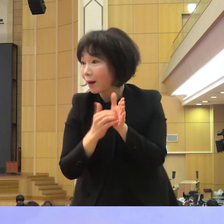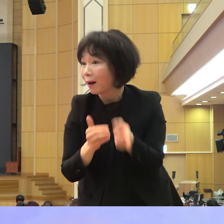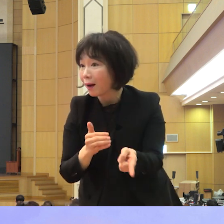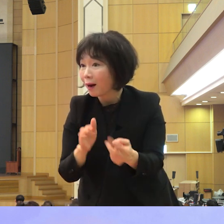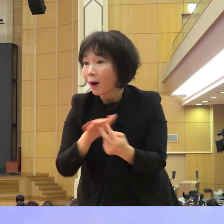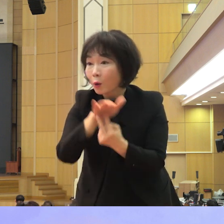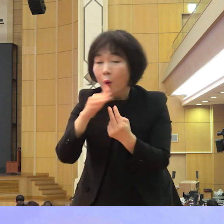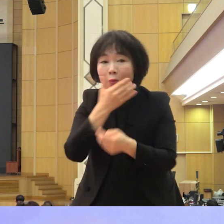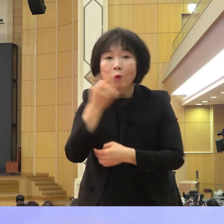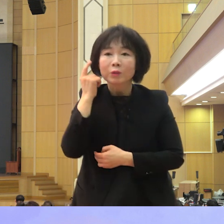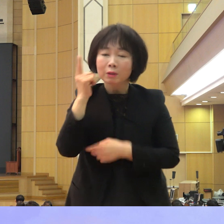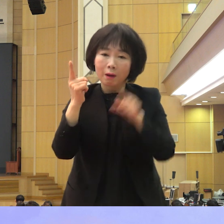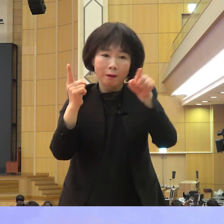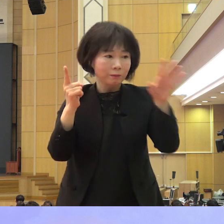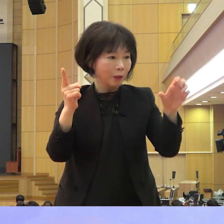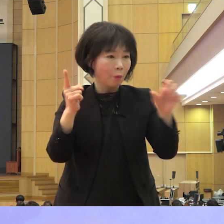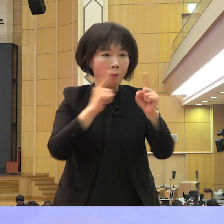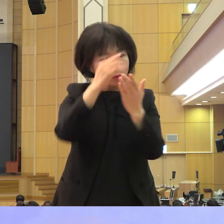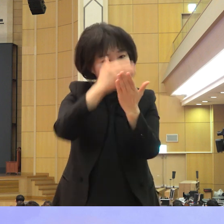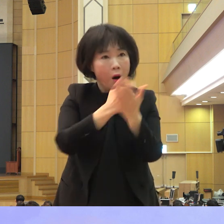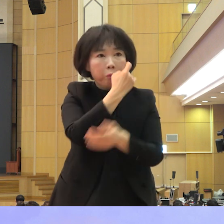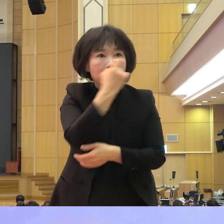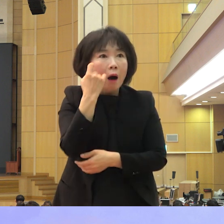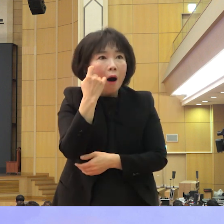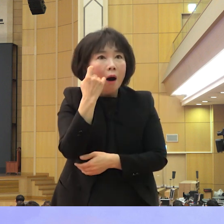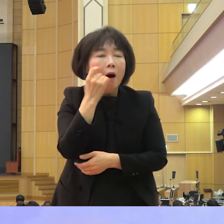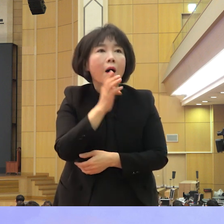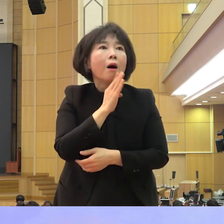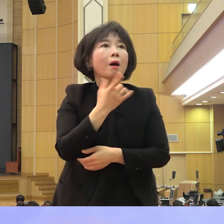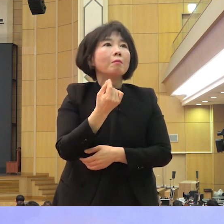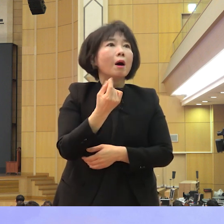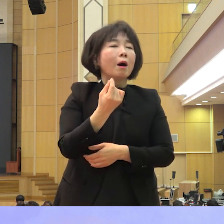1장 45절에도 이렇게 빌립이 우리는